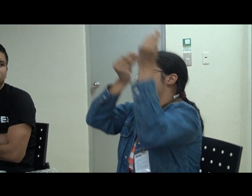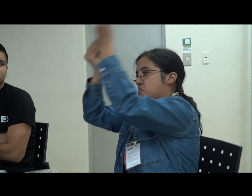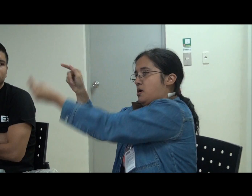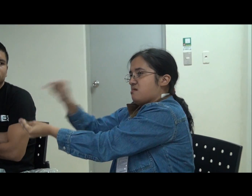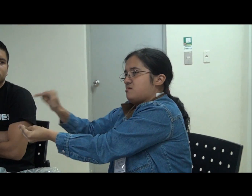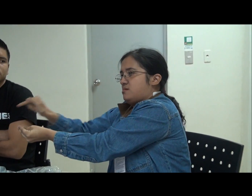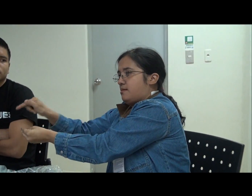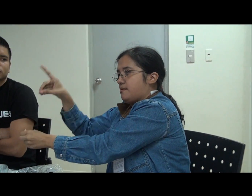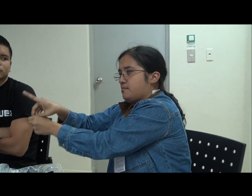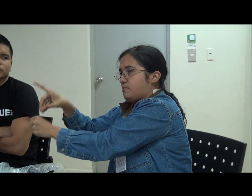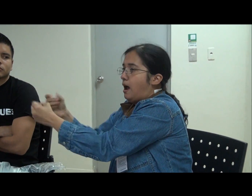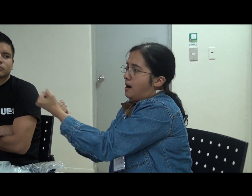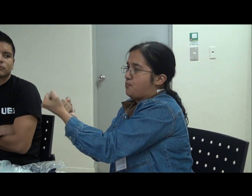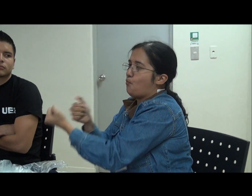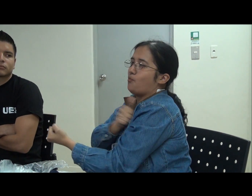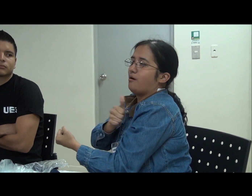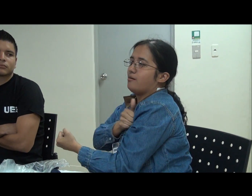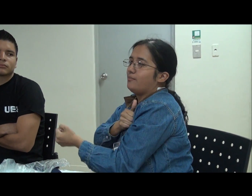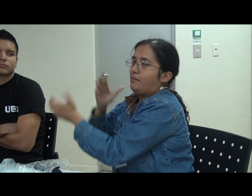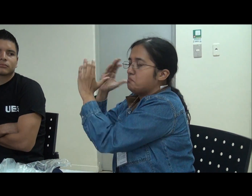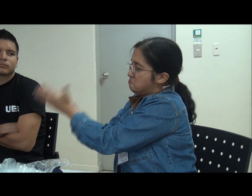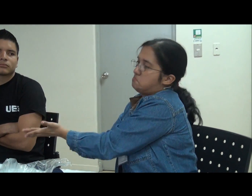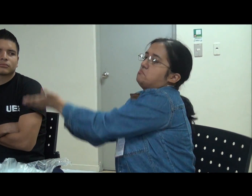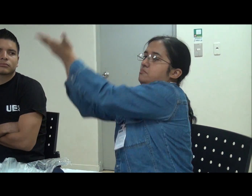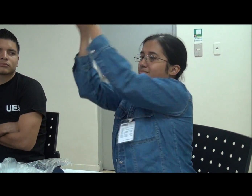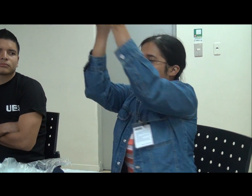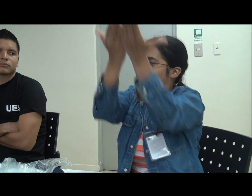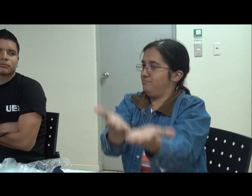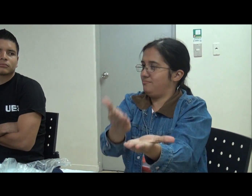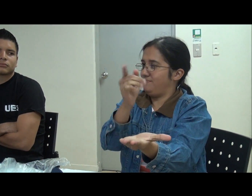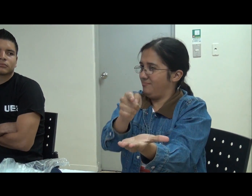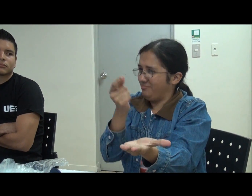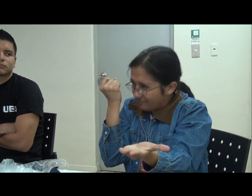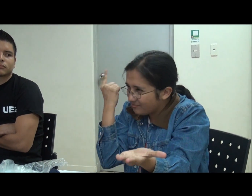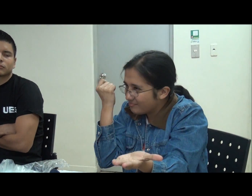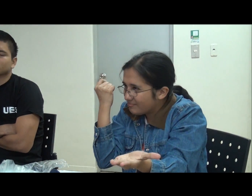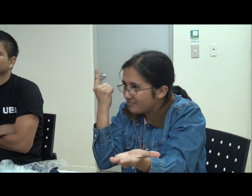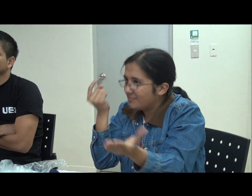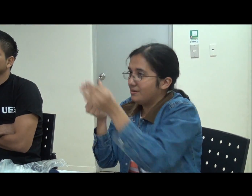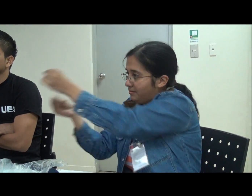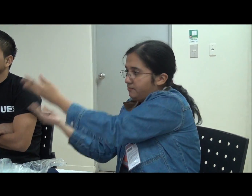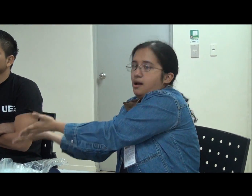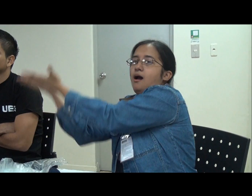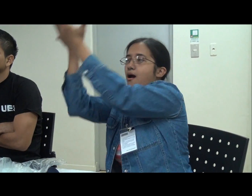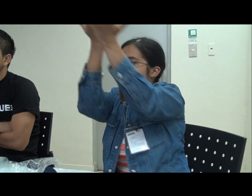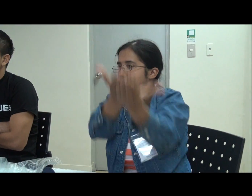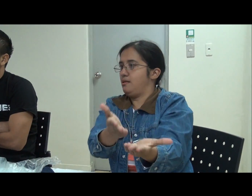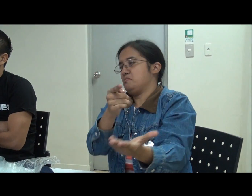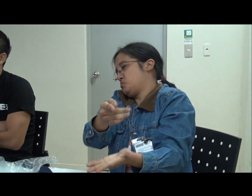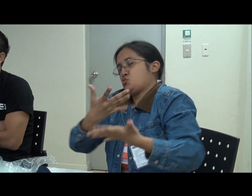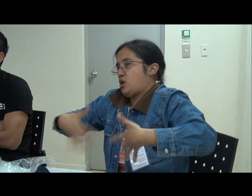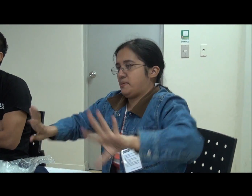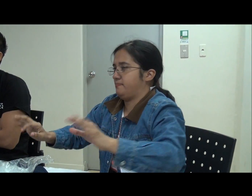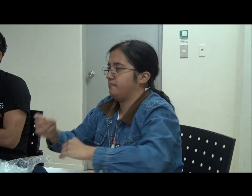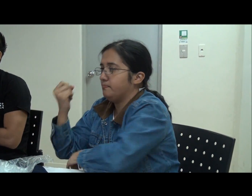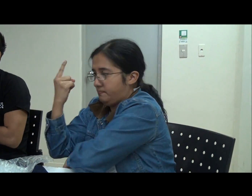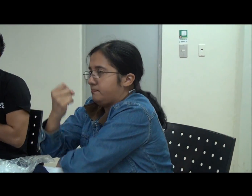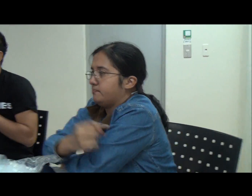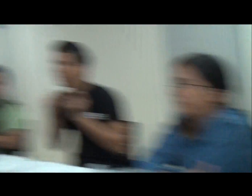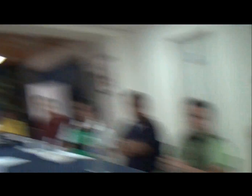ahora ya no se le da a la secretaria, sino a la unidad de atención a las personas con discapacidad. Ahí es donde se da esa constancia